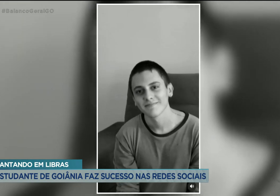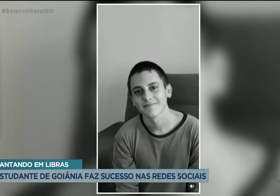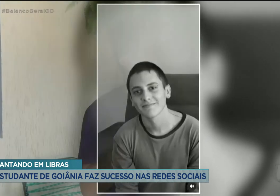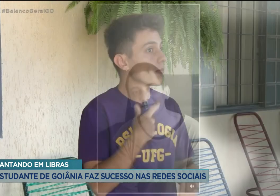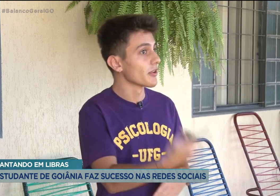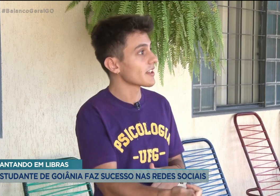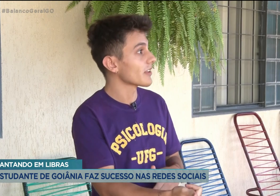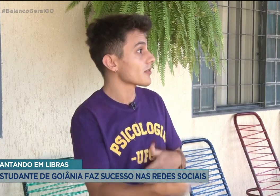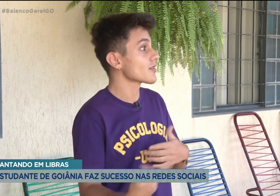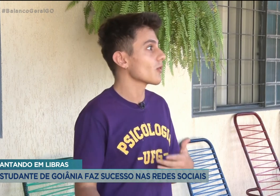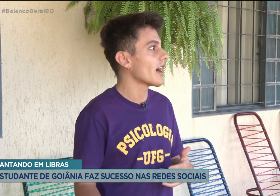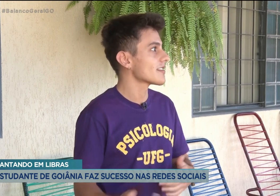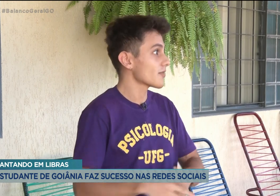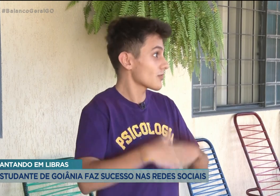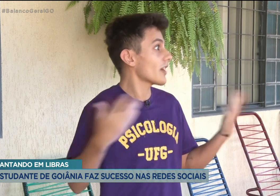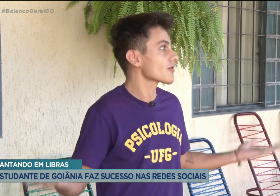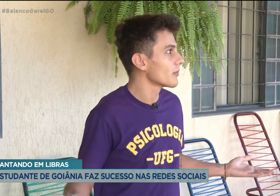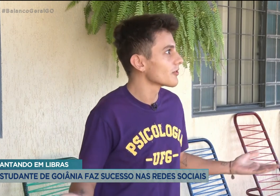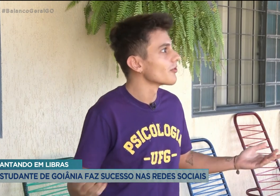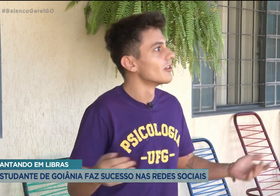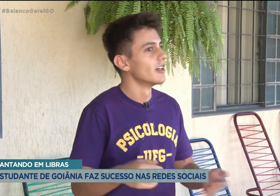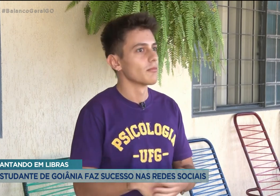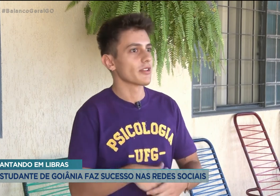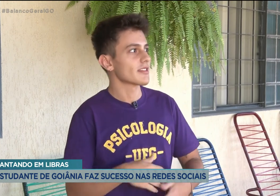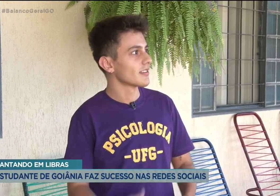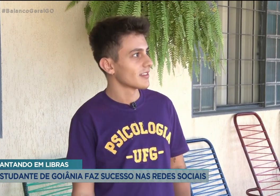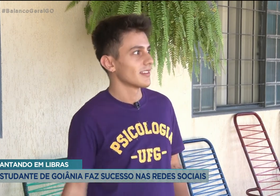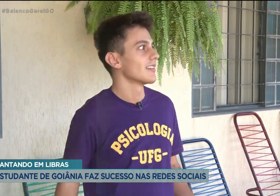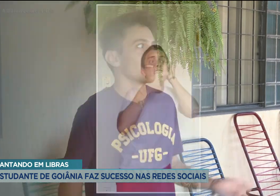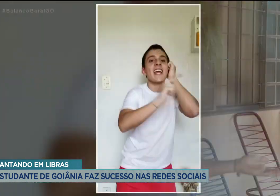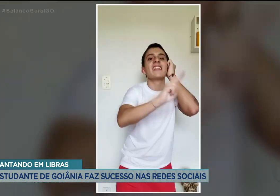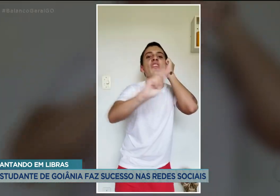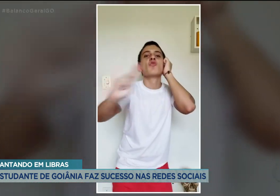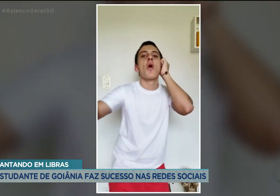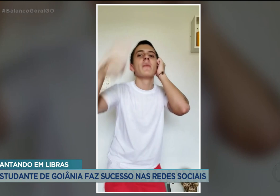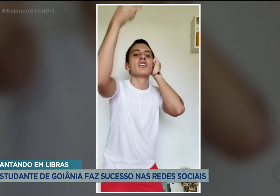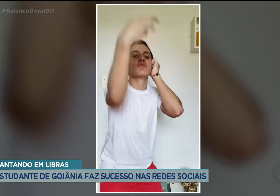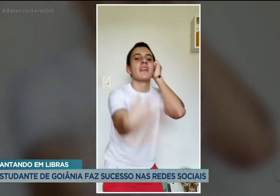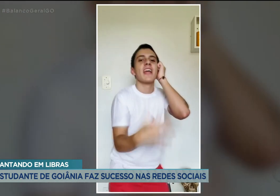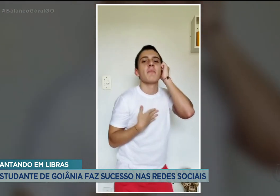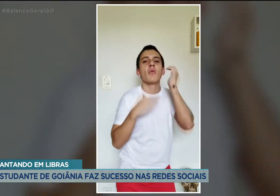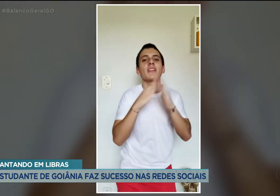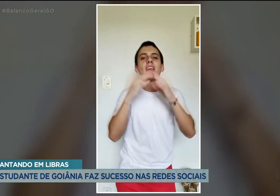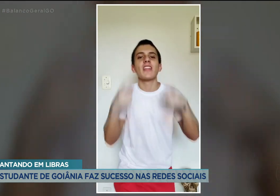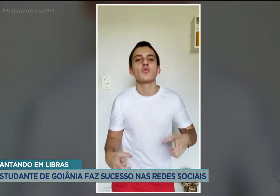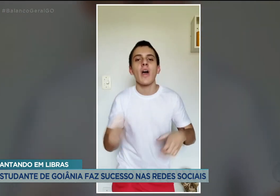Eu postei um da Elza Soares Elza Soares comentou Elza Soares, maravilhosa Amo ela, amo demais